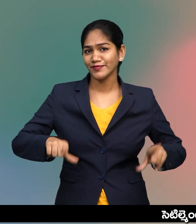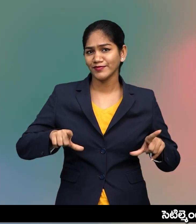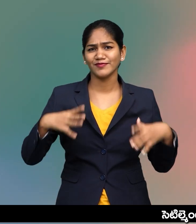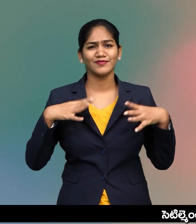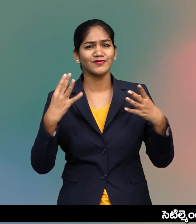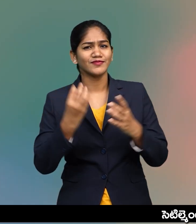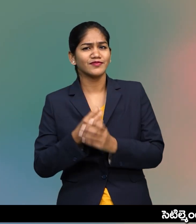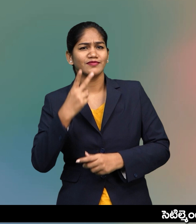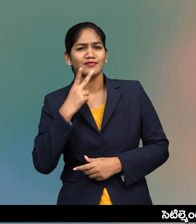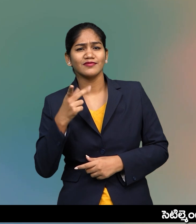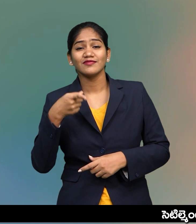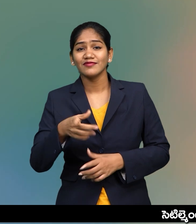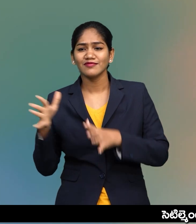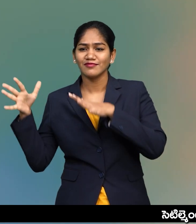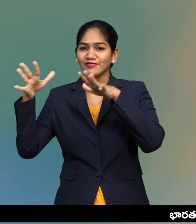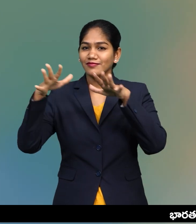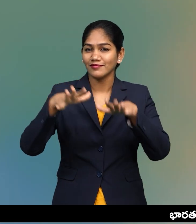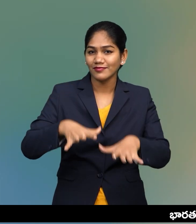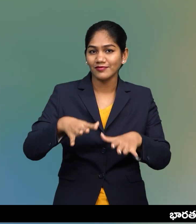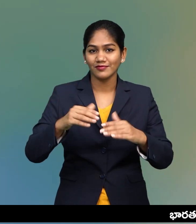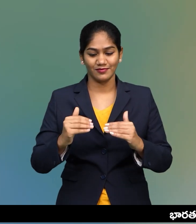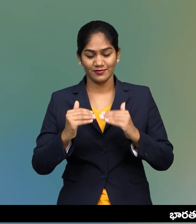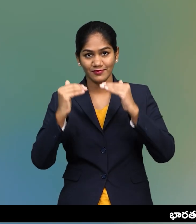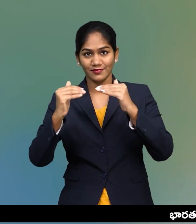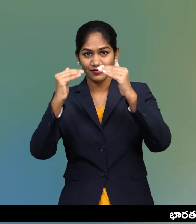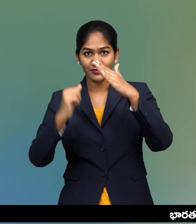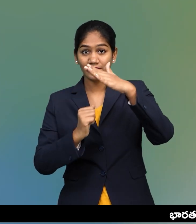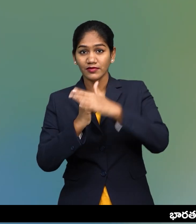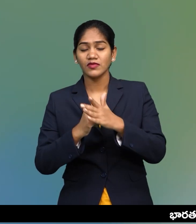సెటిల్మెంట్ సోపానక్రమం చూద్దాం. భారత జనాభా లెక్కల ప్రకారం